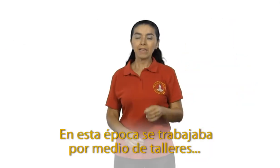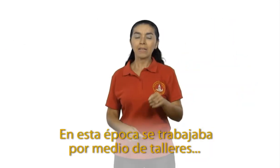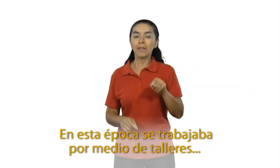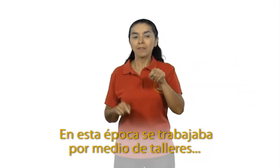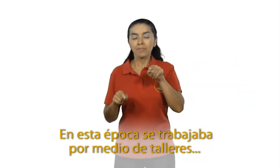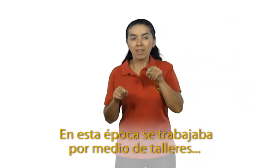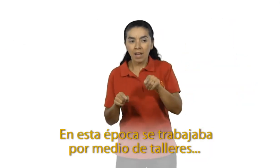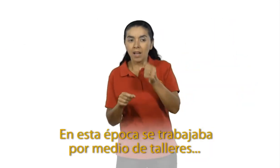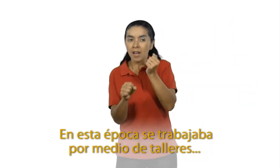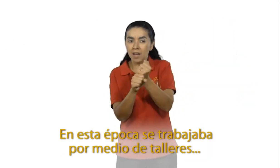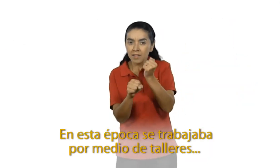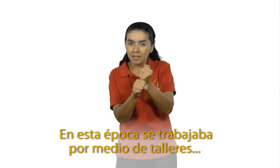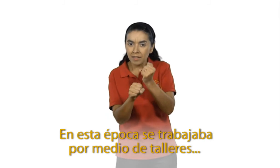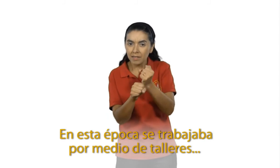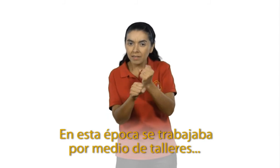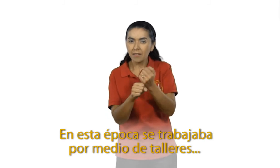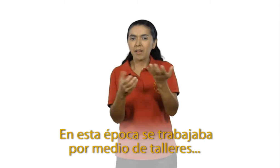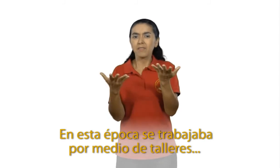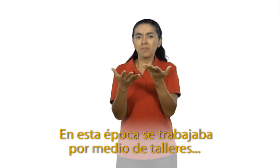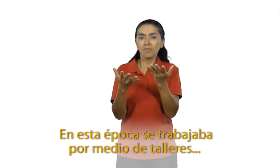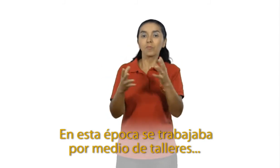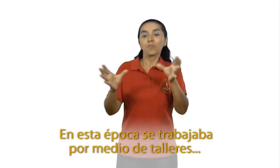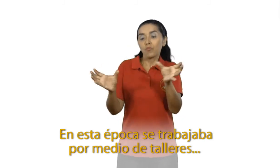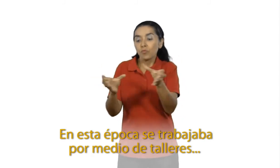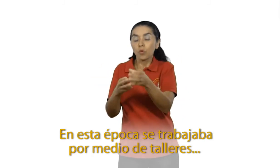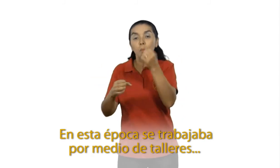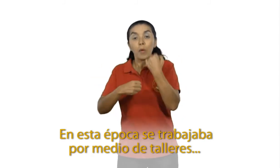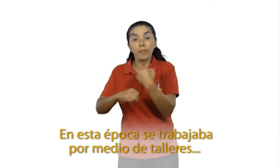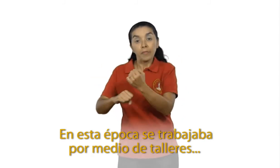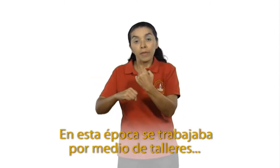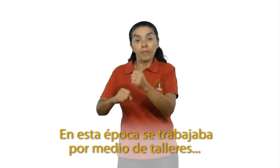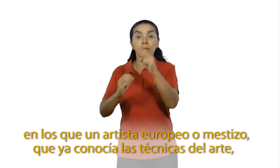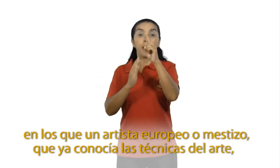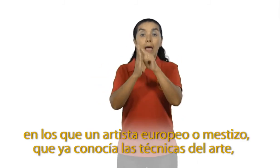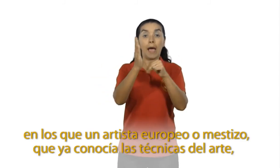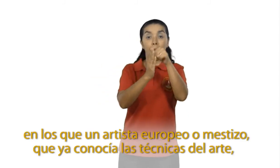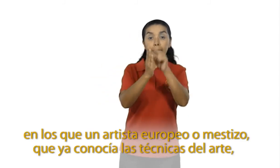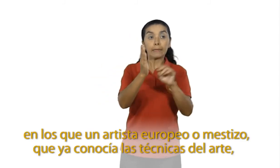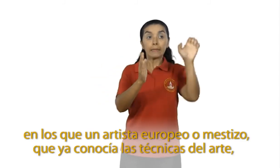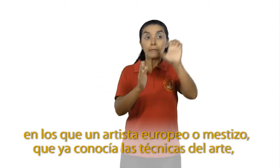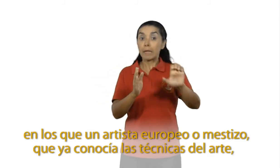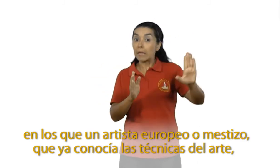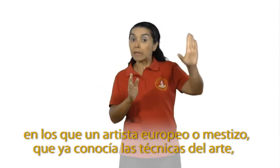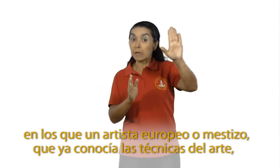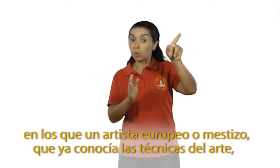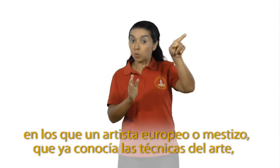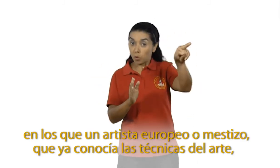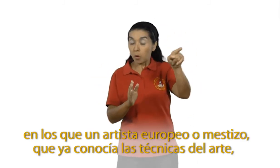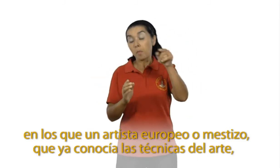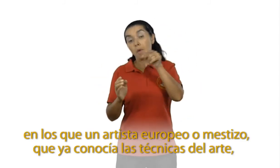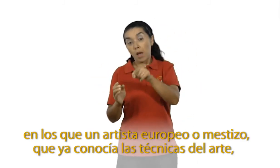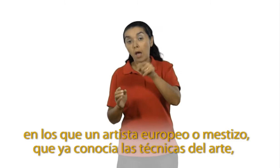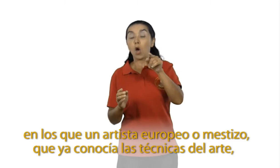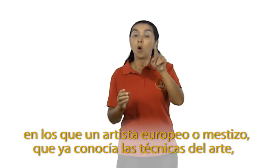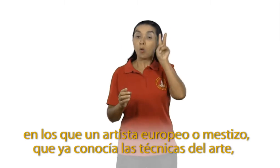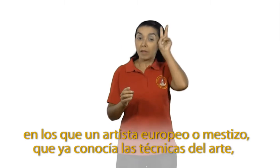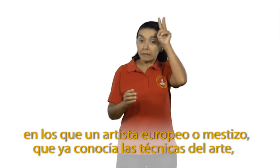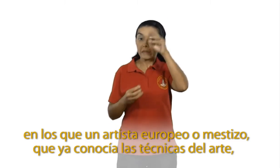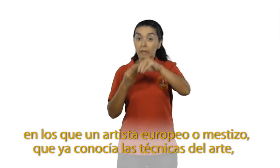En esta época, se trabajaba por medio de talleres, en los que un artista europeo o mestizo que ya